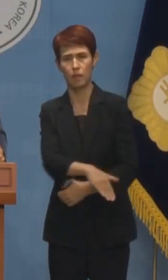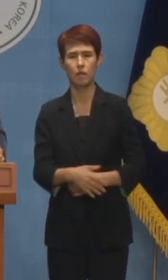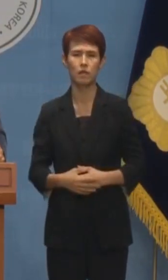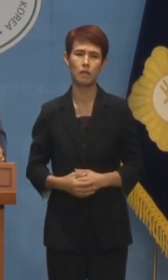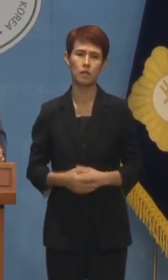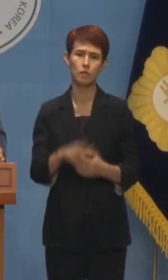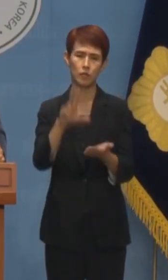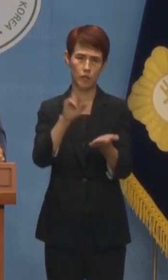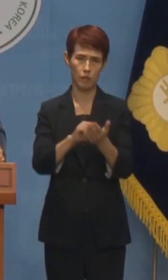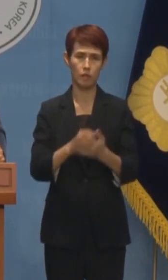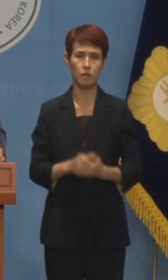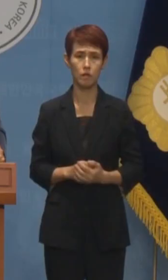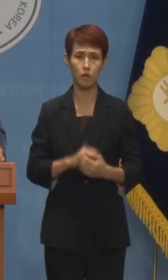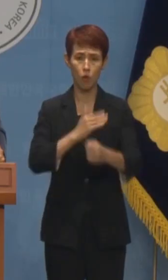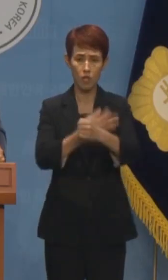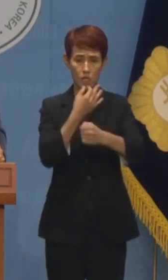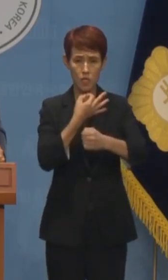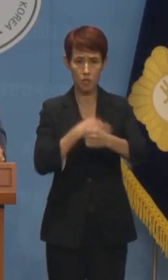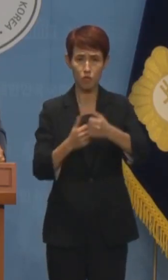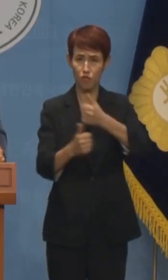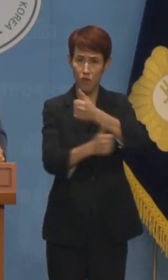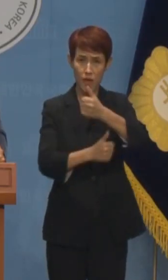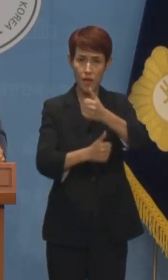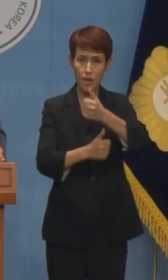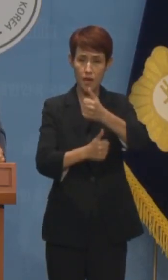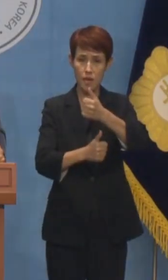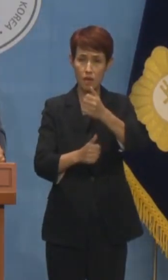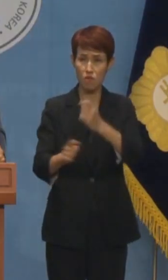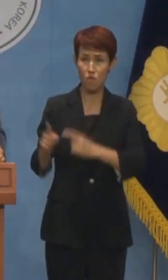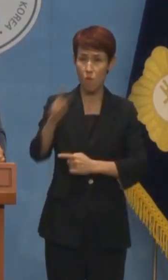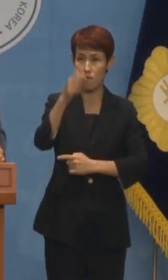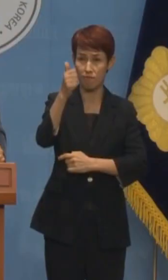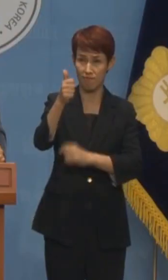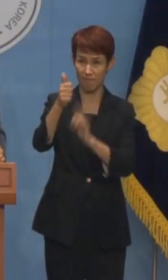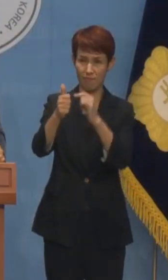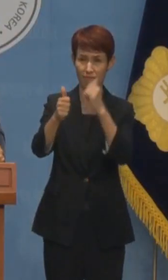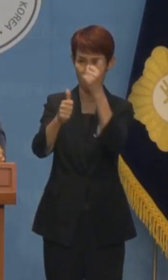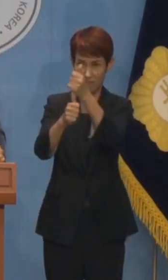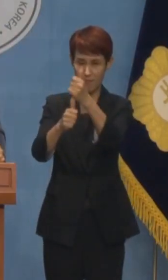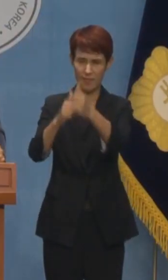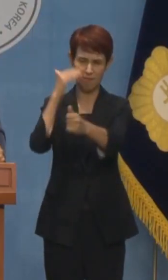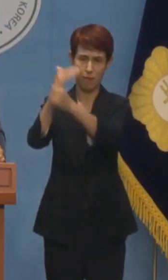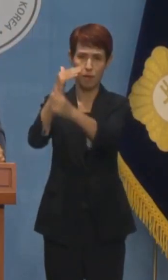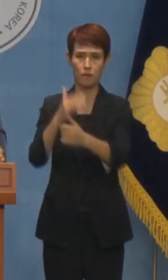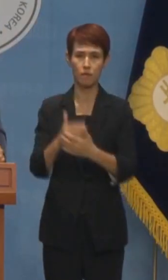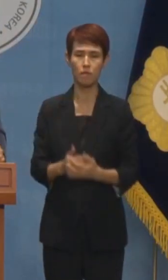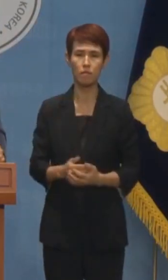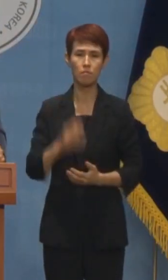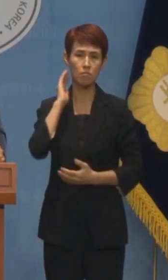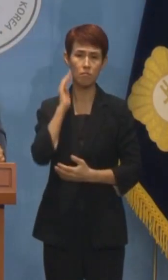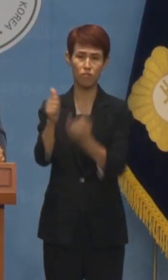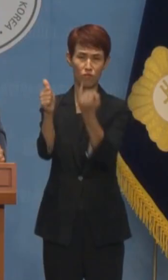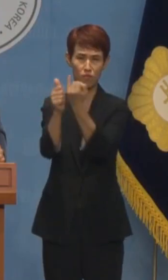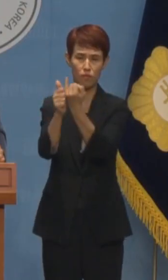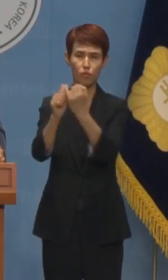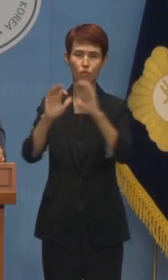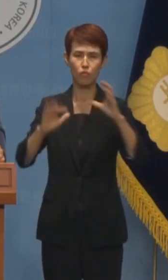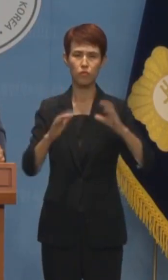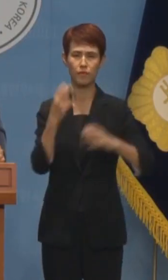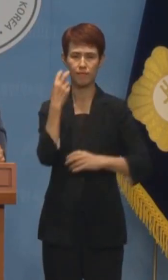권익위 수뇌부 즉각 파면하고 김건희, 윤석열 국정조사